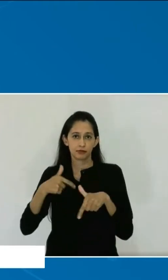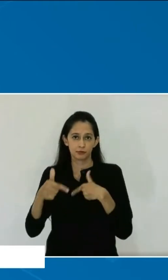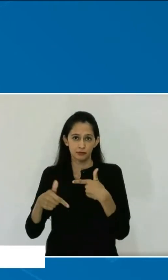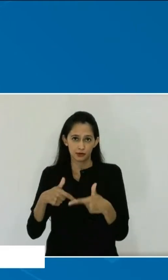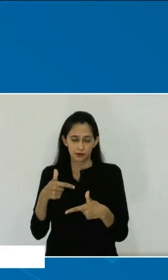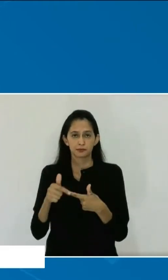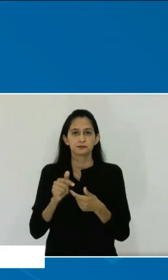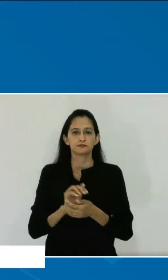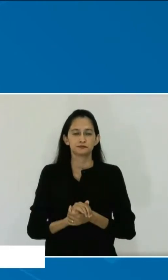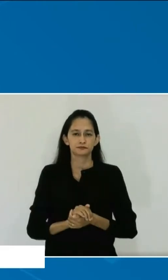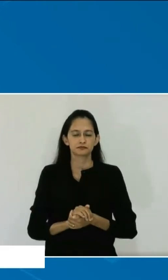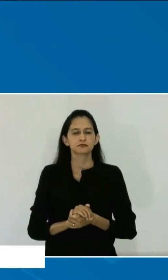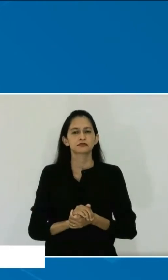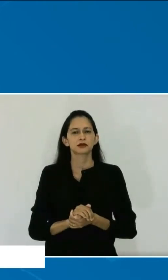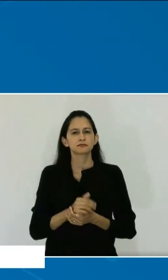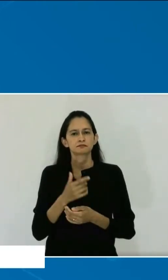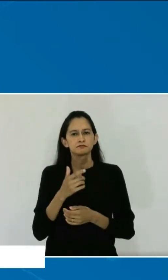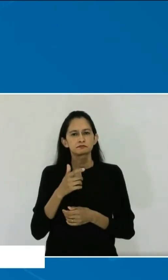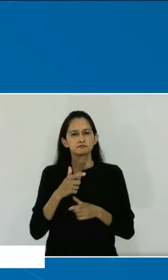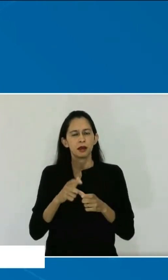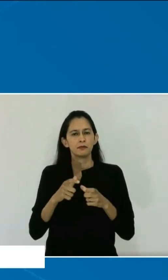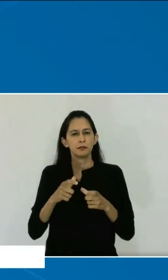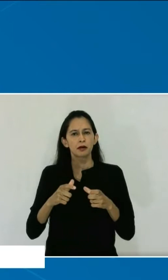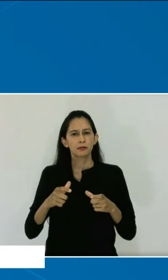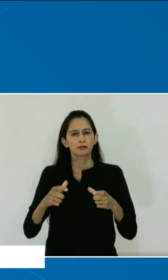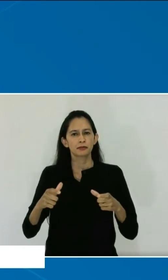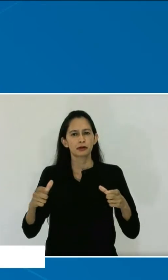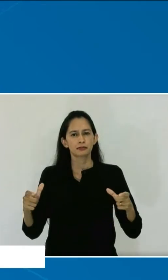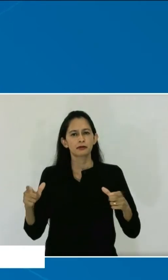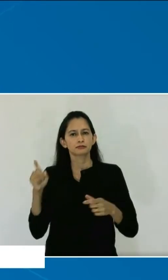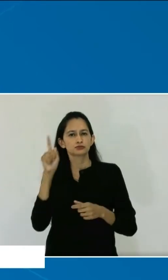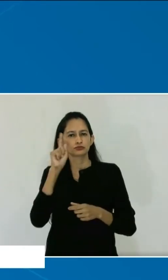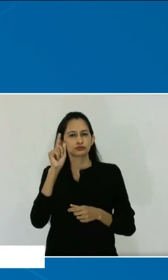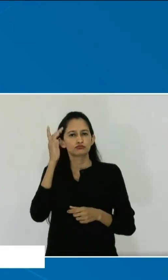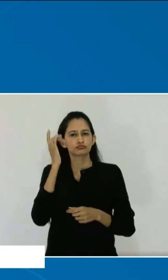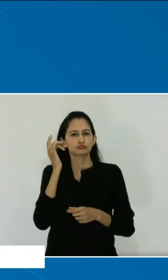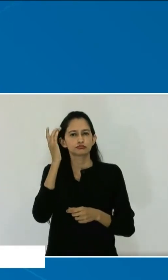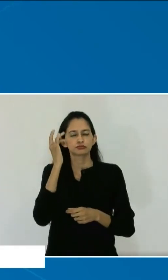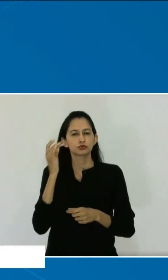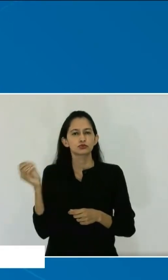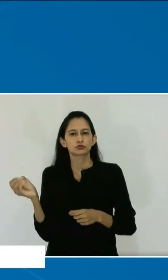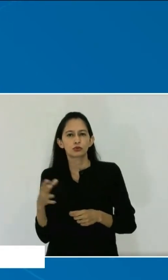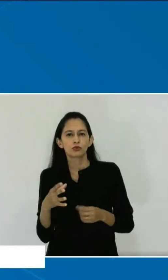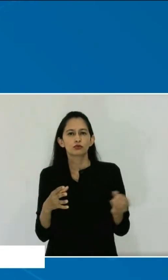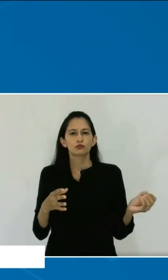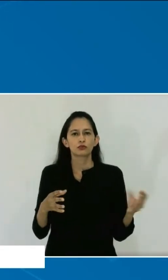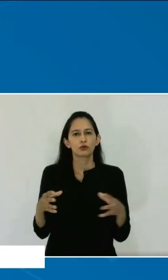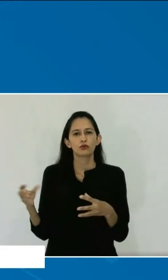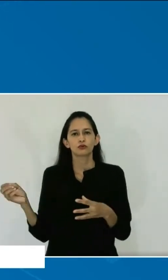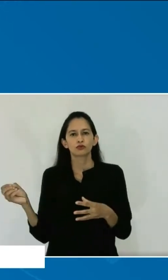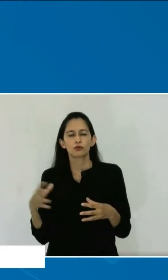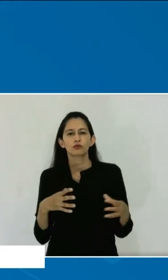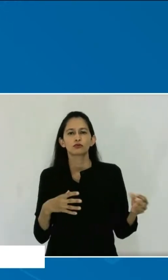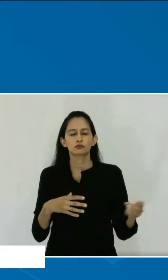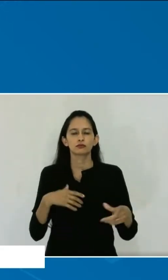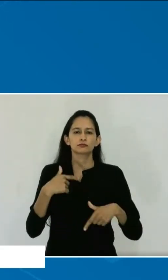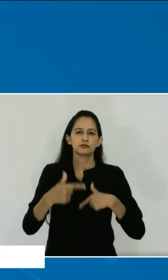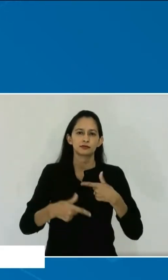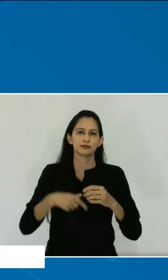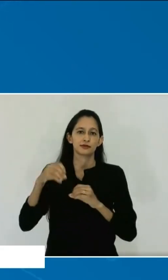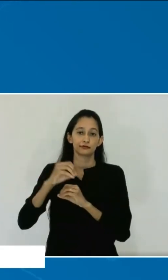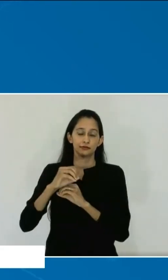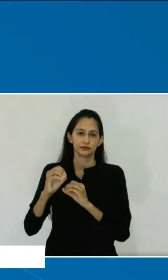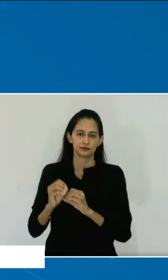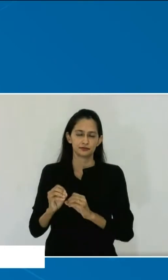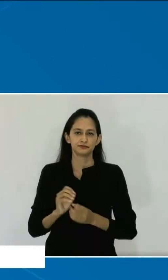se multiplicam e a cada dia a gente tem novidades nessas ações que a UFG desempenha. Assim